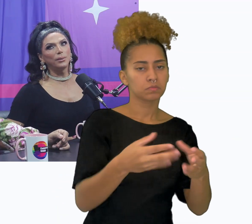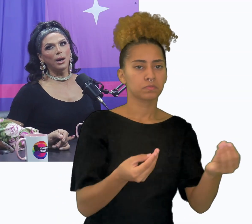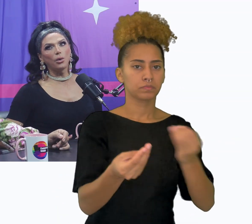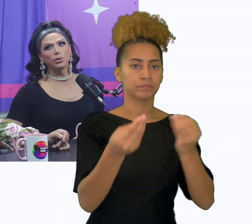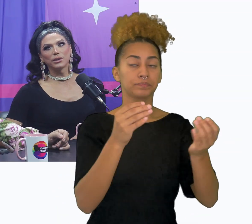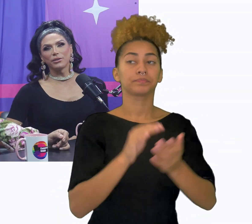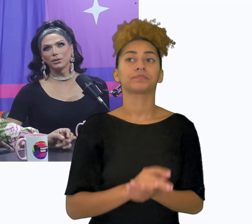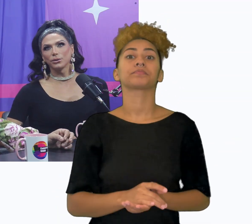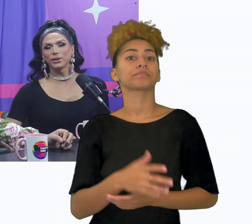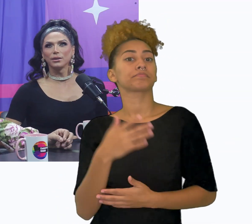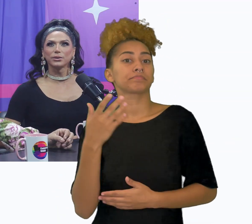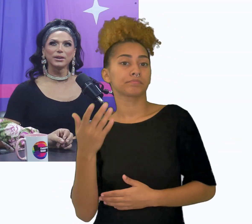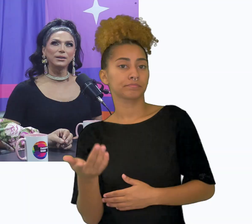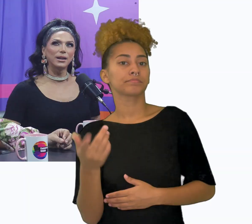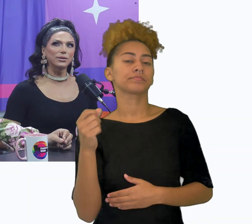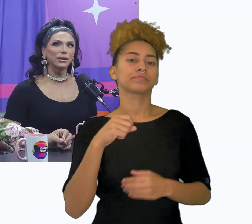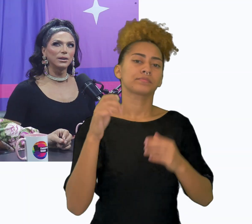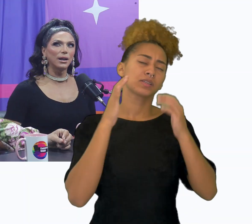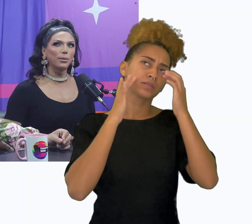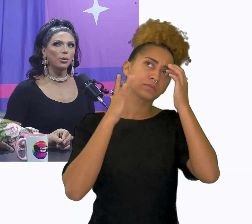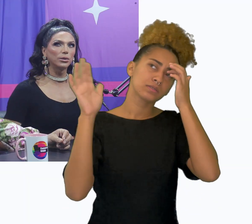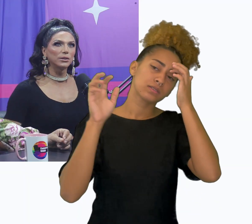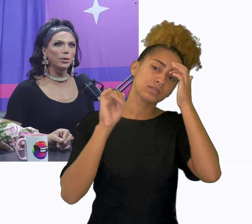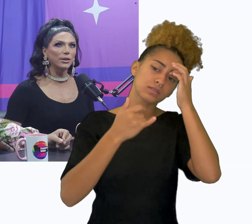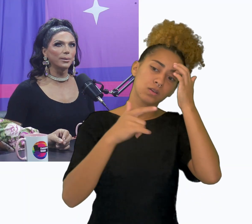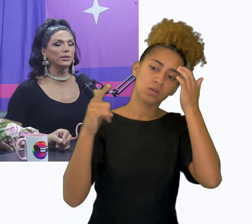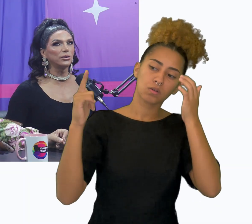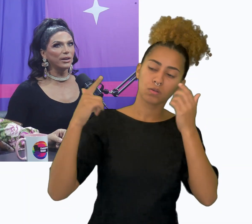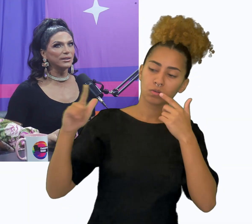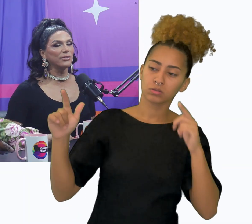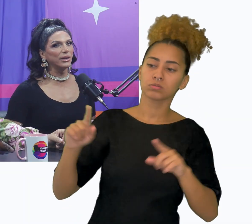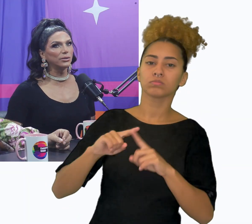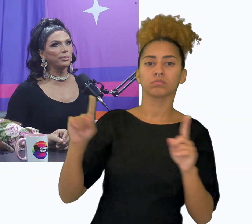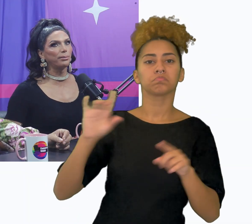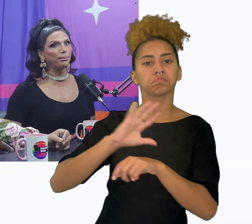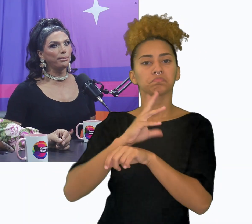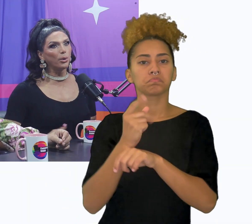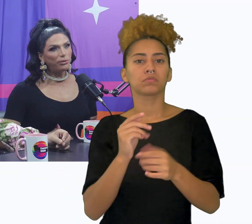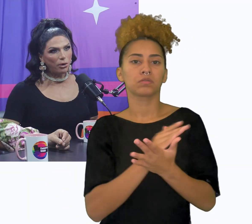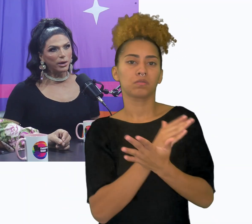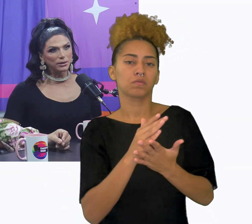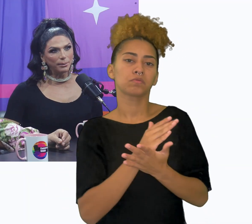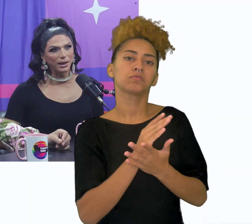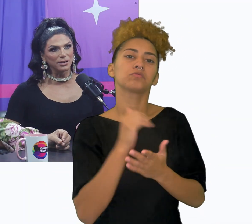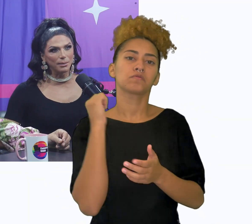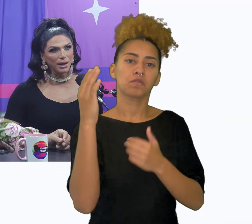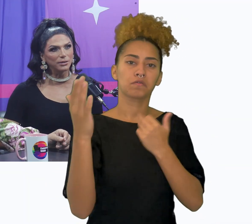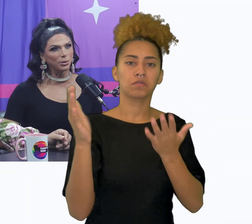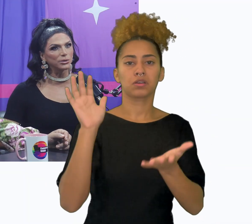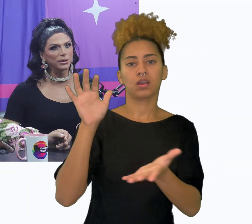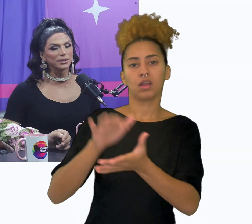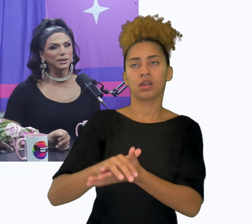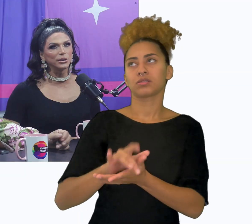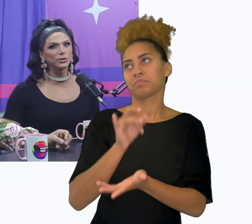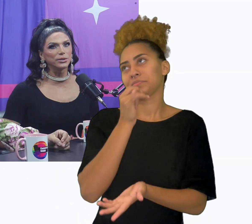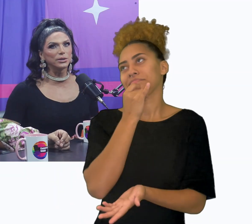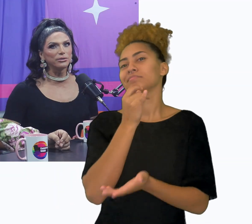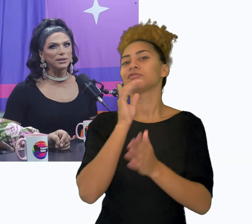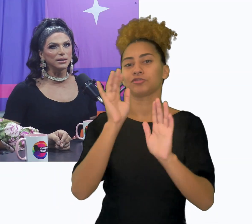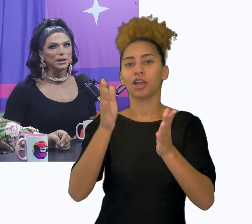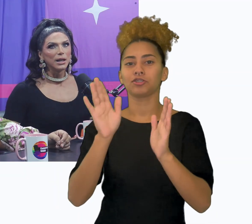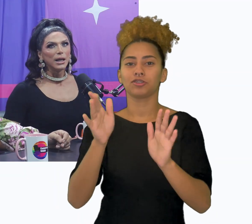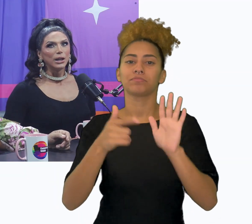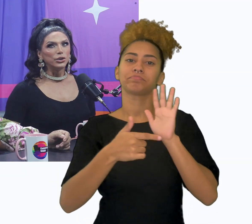Tinha alguns, eu não sei em relação a outras boates, mas a gente fazia eventos por fora também, casamentos, algumas coisas assim a gente